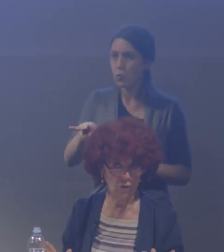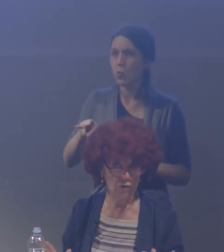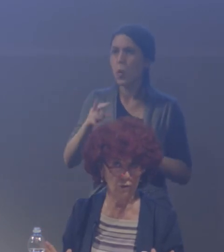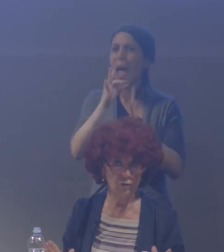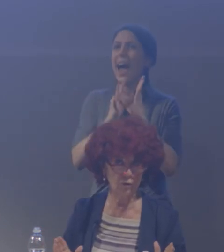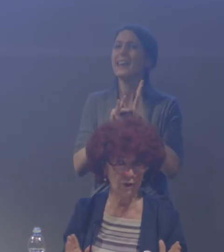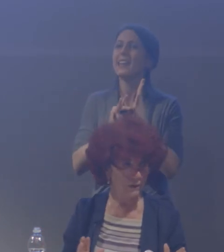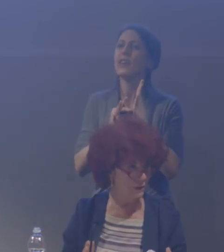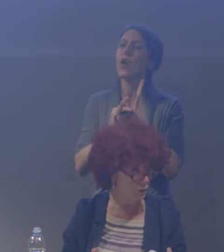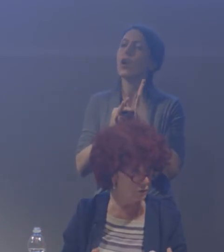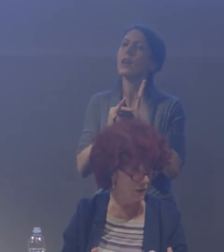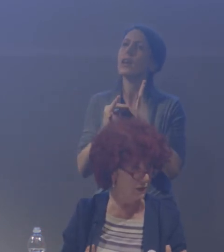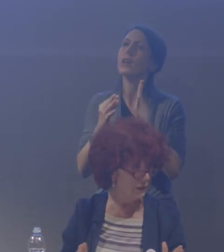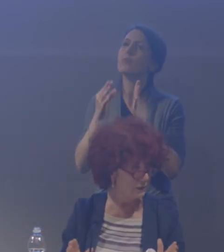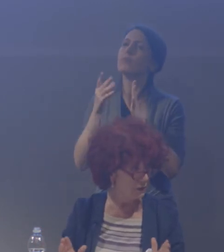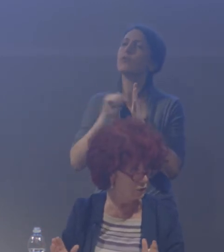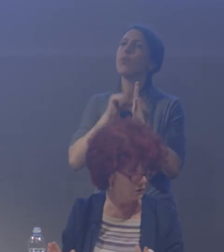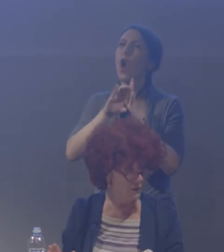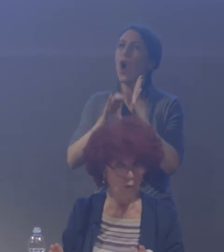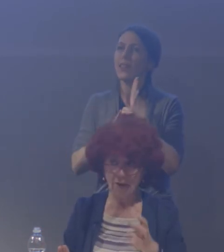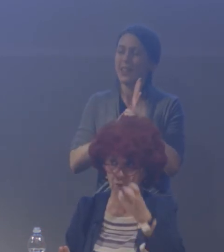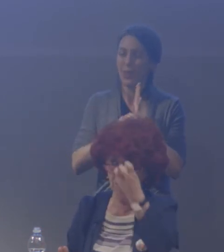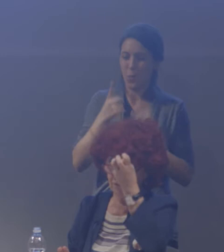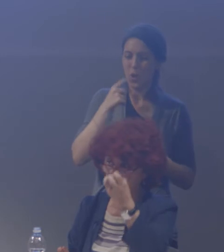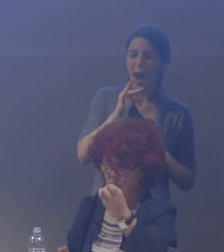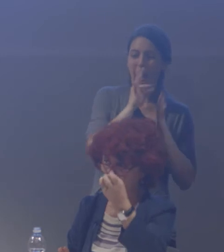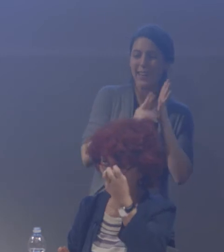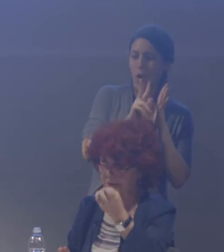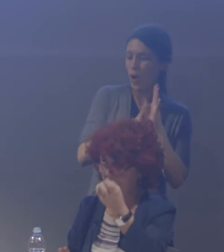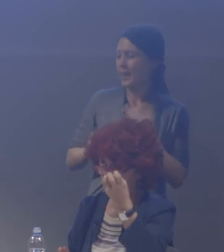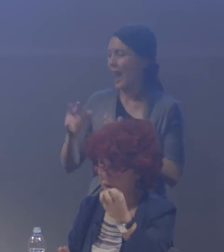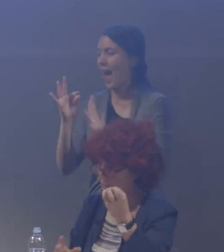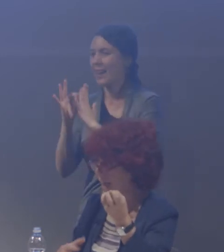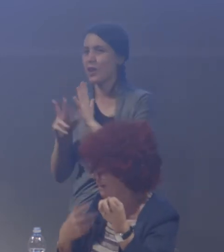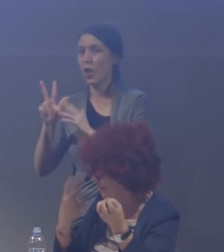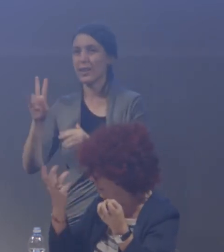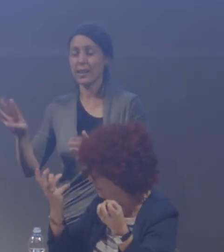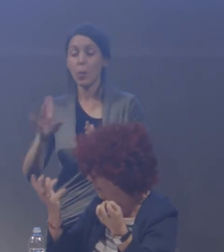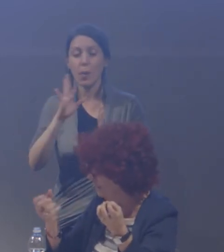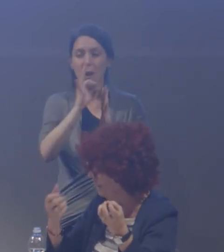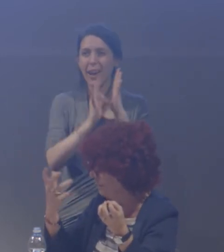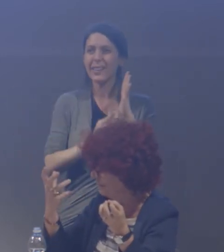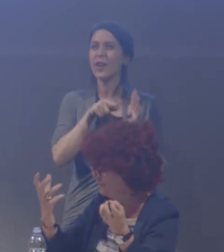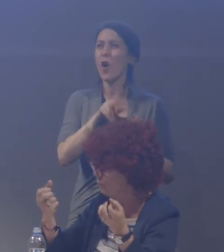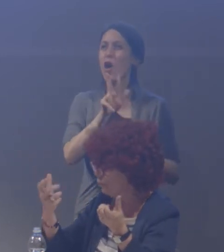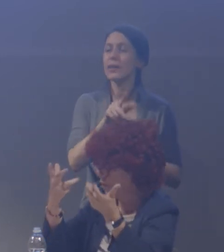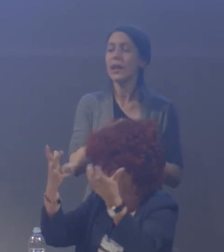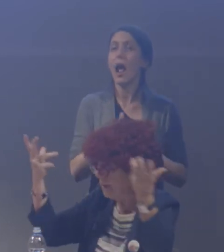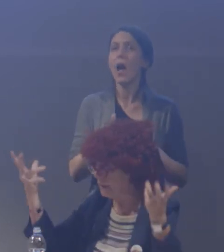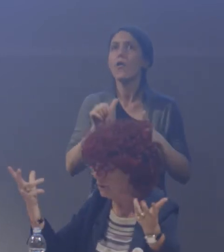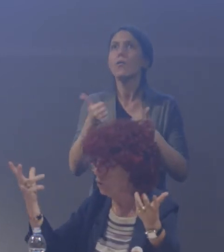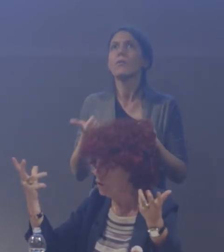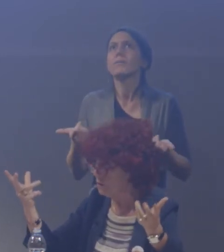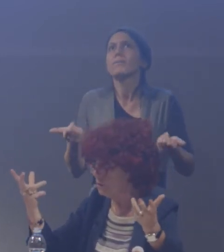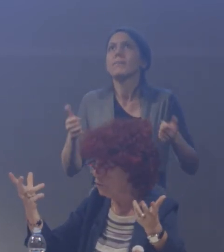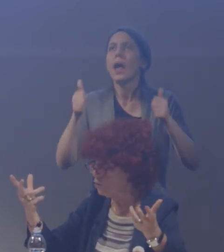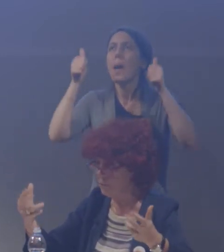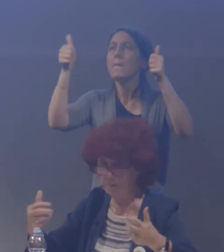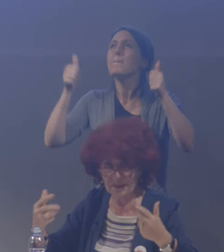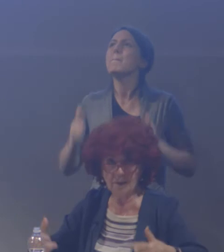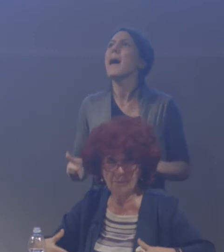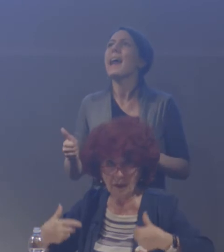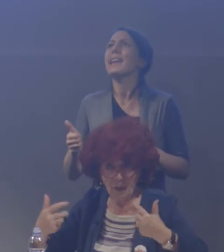della Costituzione, l'articolo 3 e l'articolo 34, ma il fulcro dell'articolo 3 è esattamente il manifesto programmatico, se mi